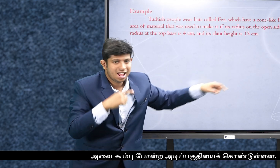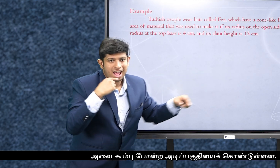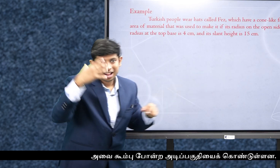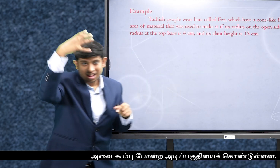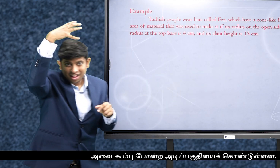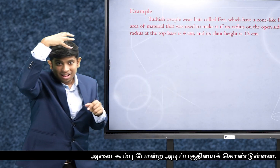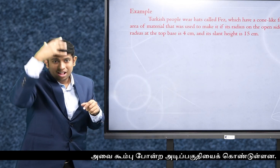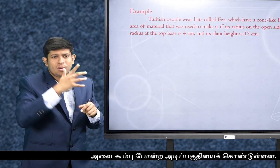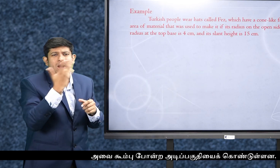கொண்டுள்ளன.